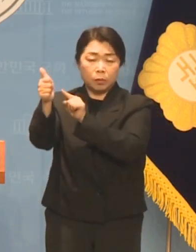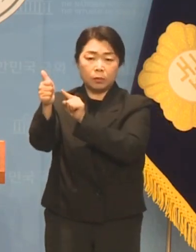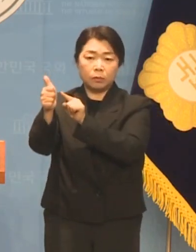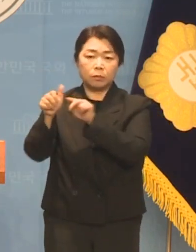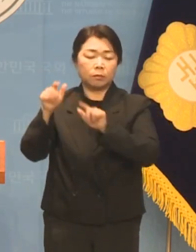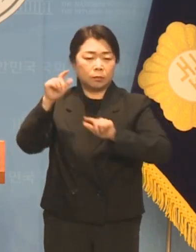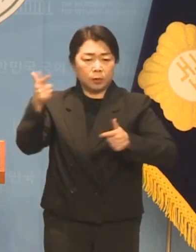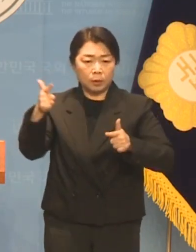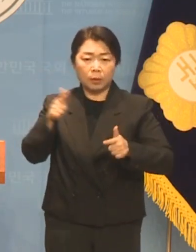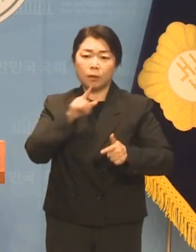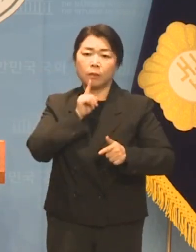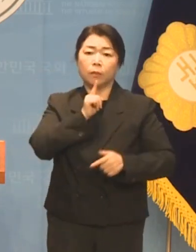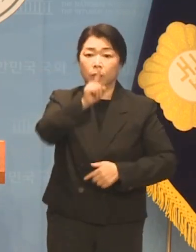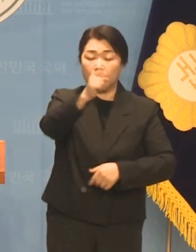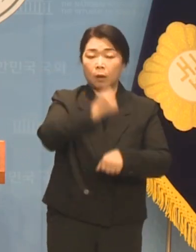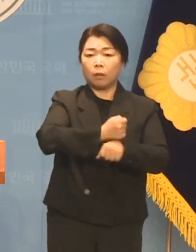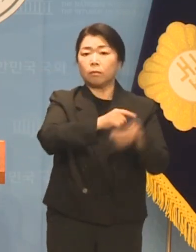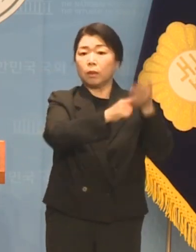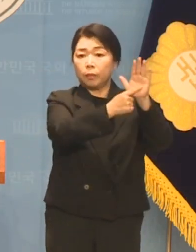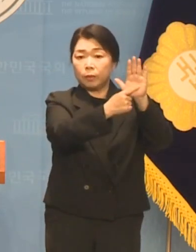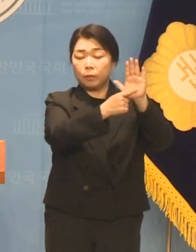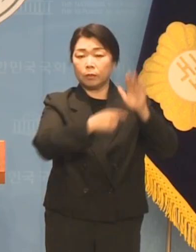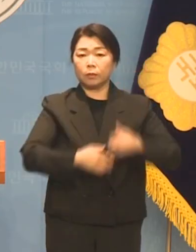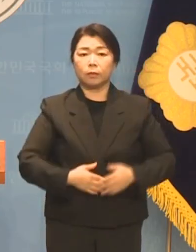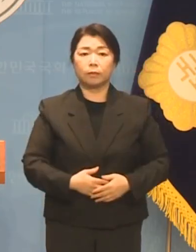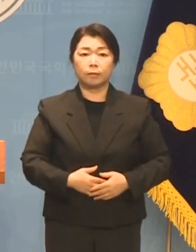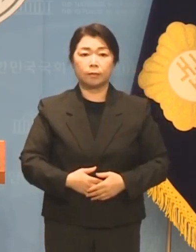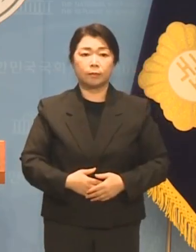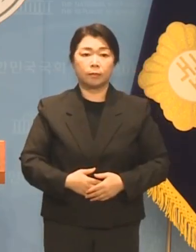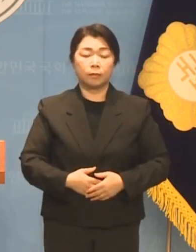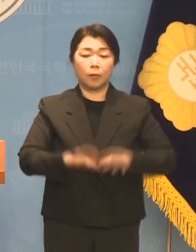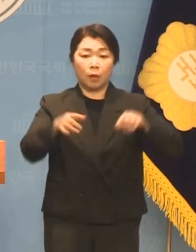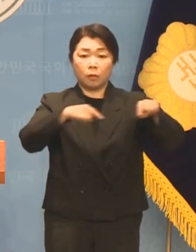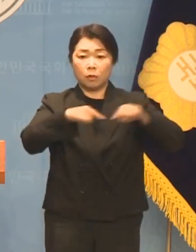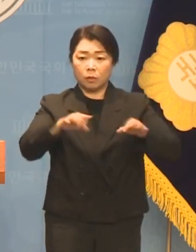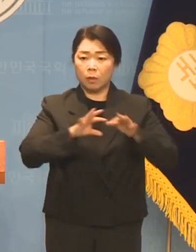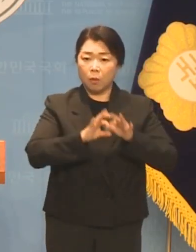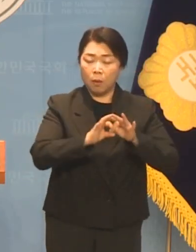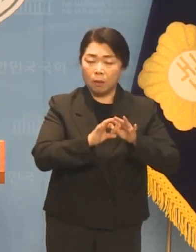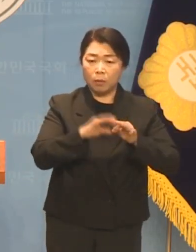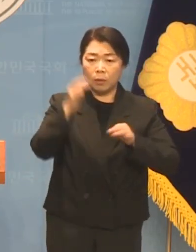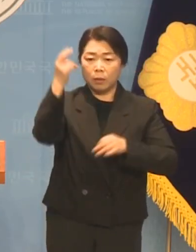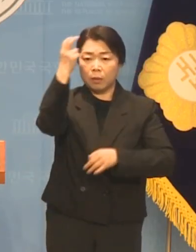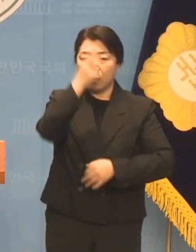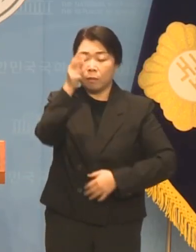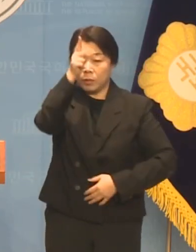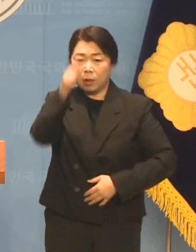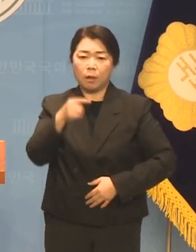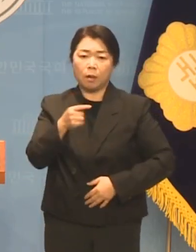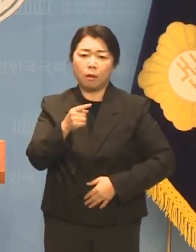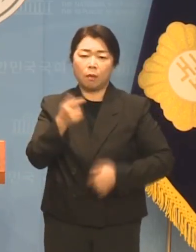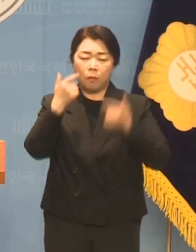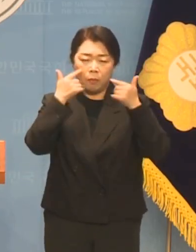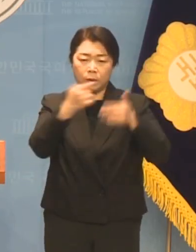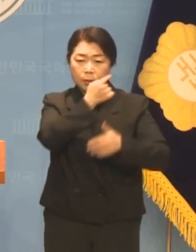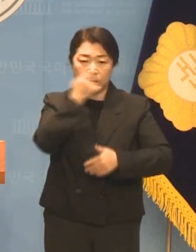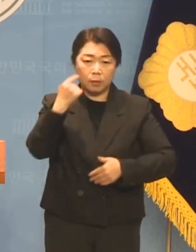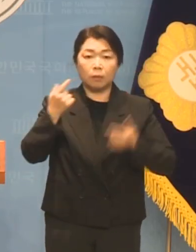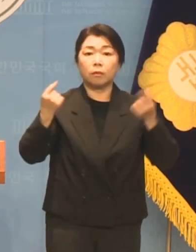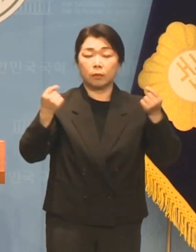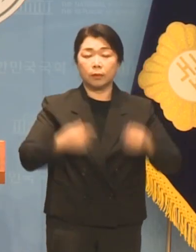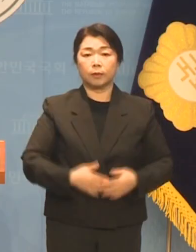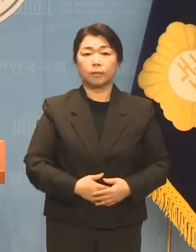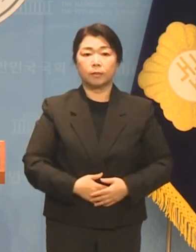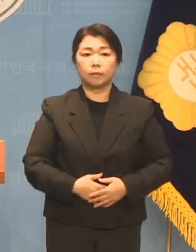바로 상고 방침을 밝혔습니다. 정치 검찰임을 자백한 꼴입니다.